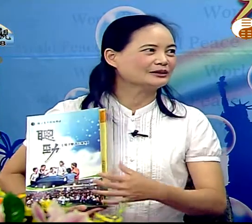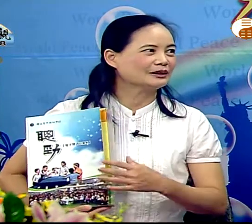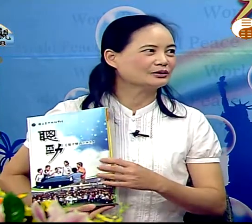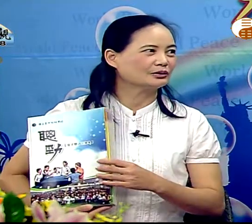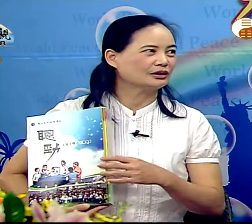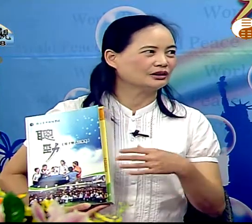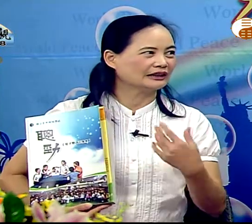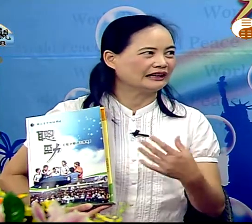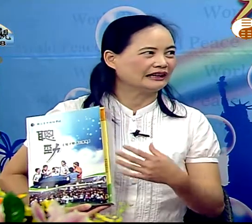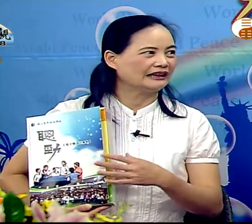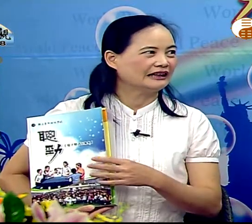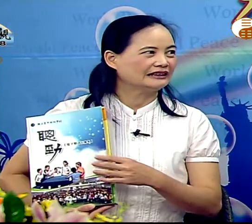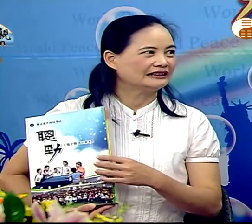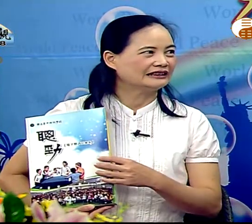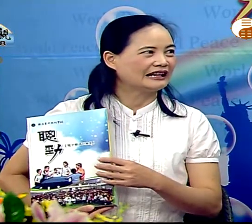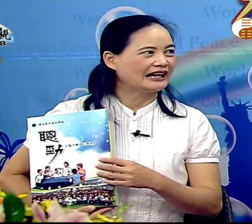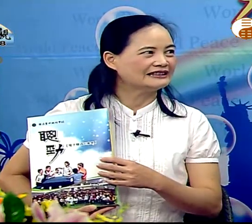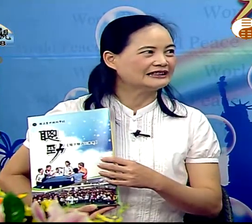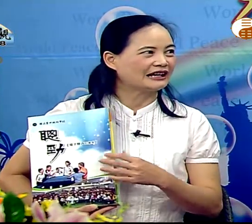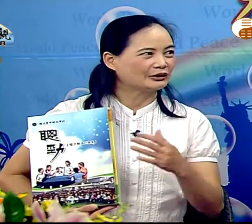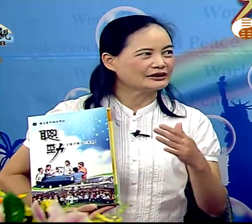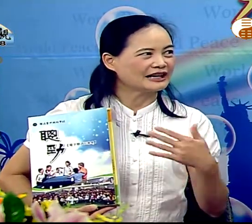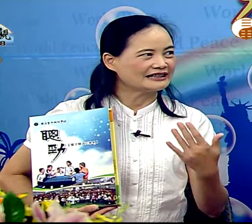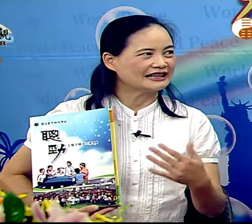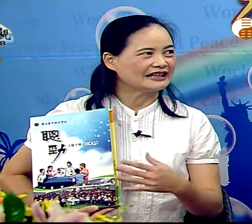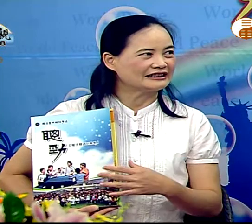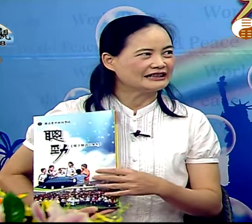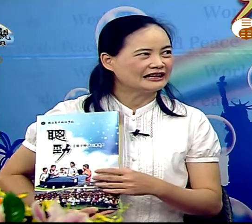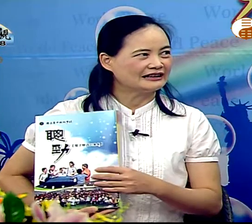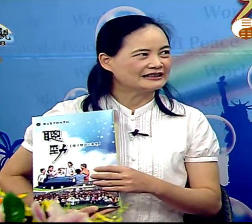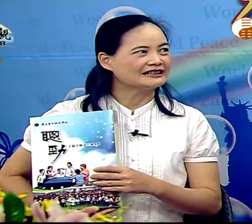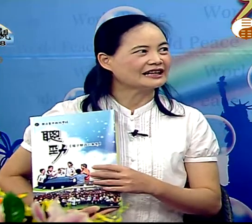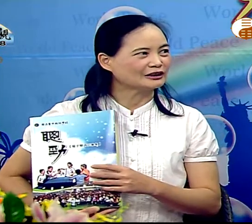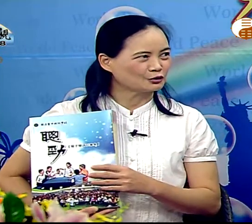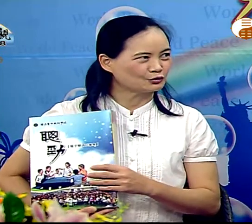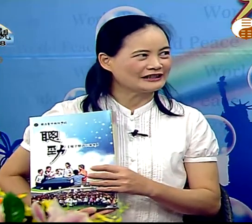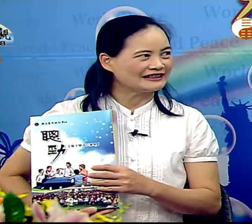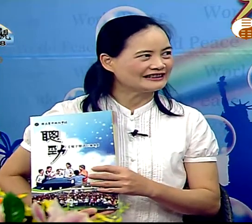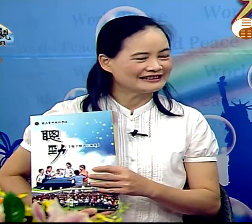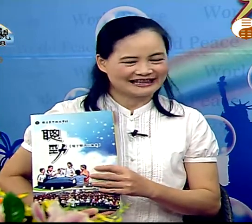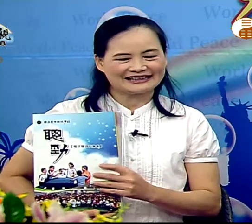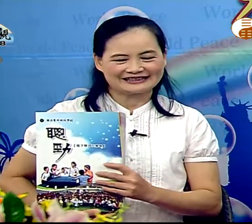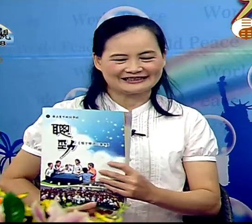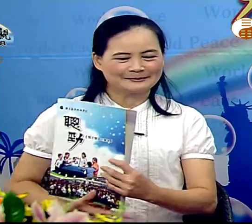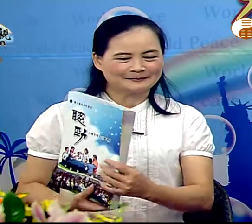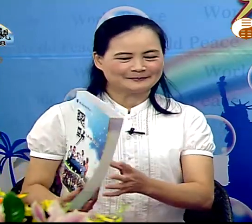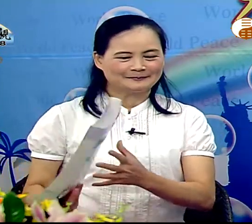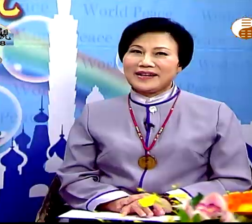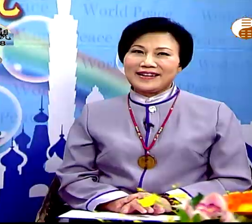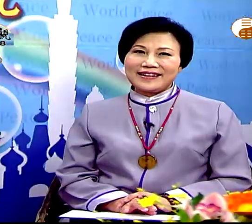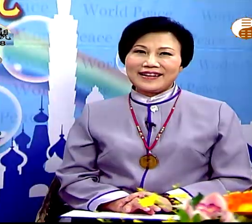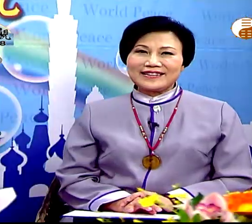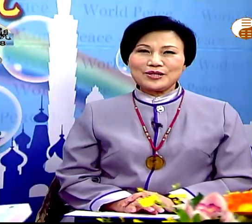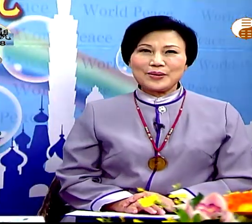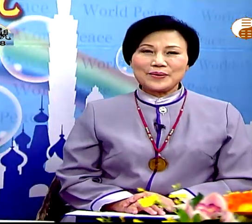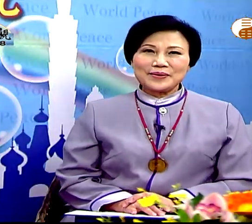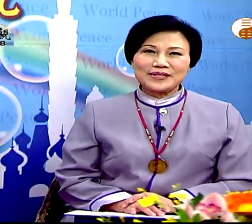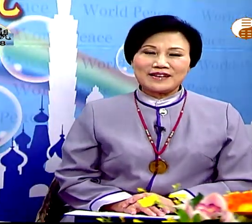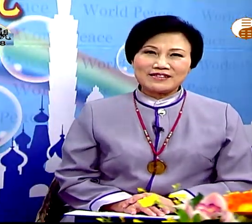望说给那个孩子啊留下一些成长的足迹， 是 这样子。 因为我刚刚从施老师